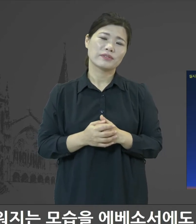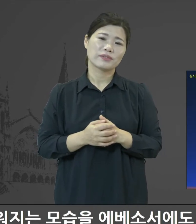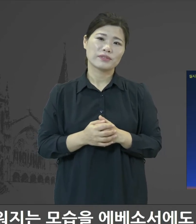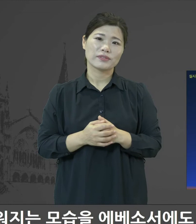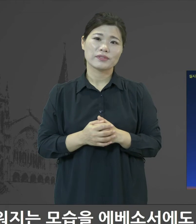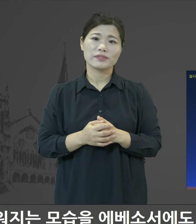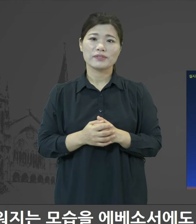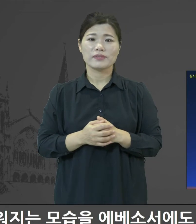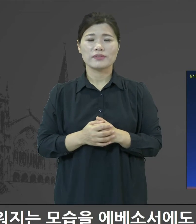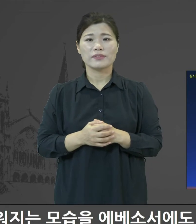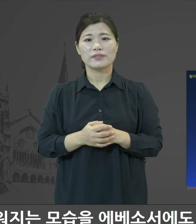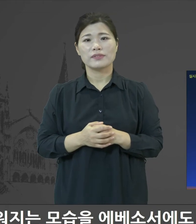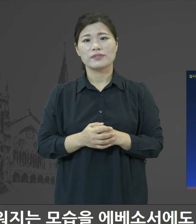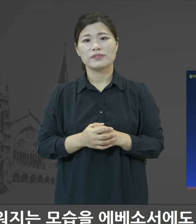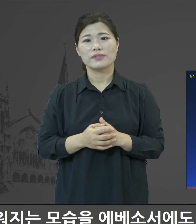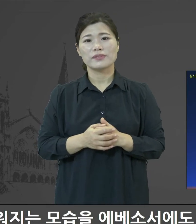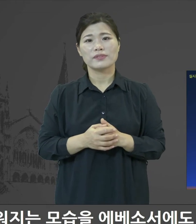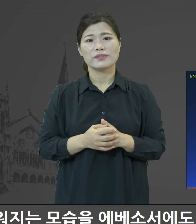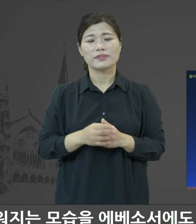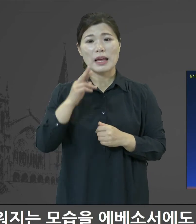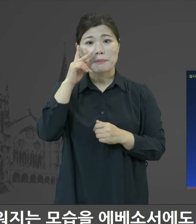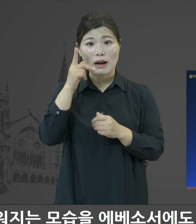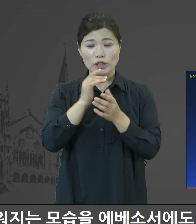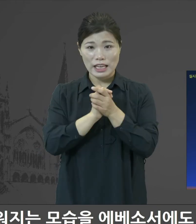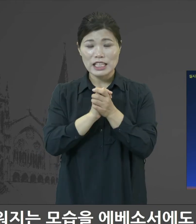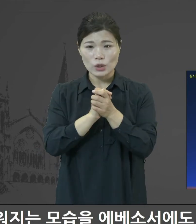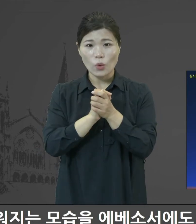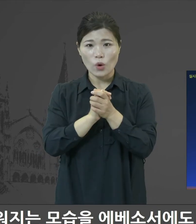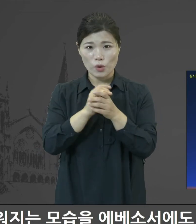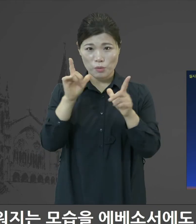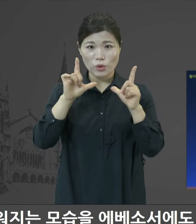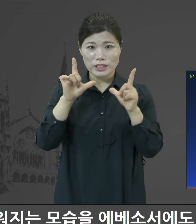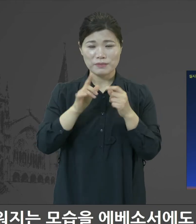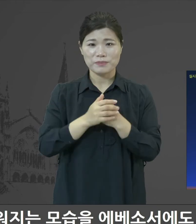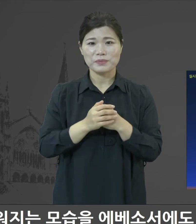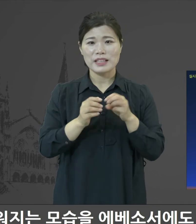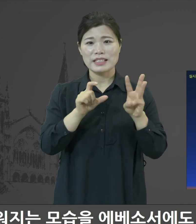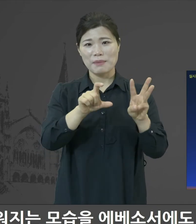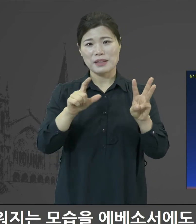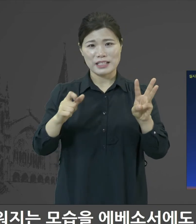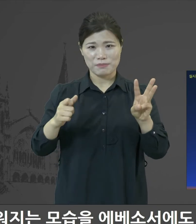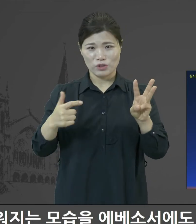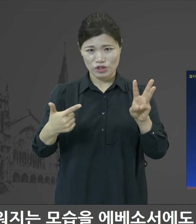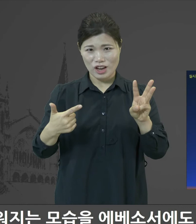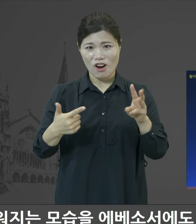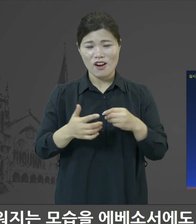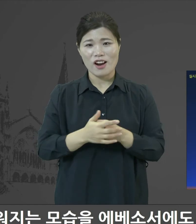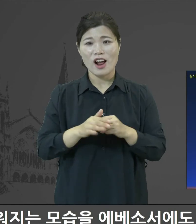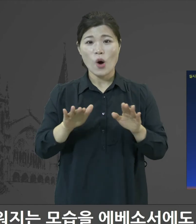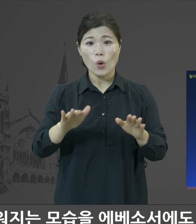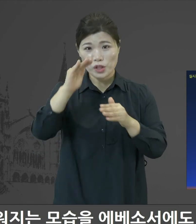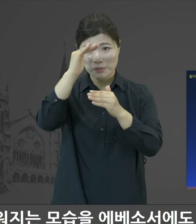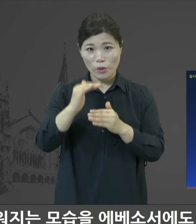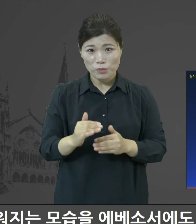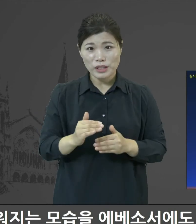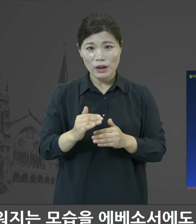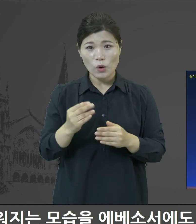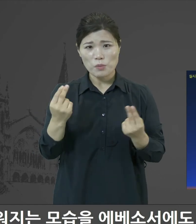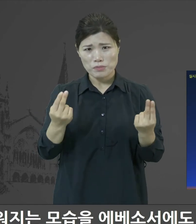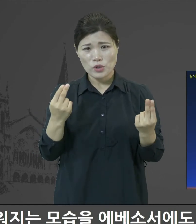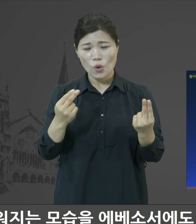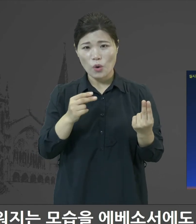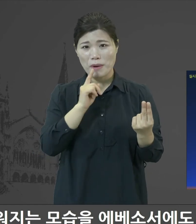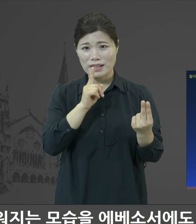3장 16절 조금 뒤 바울 기도 장면입니다. 바울 기도 장면 3장 16절. 오늘 본문하고 좀 비교해서 읽어야